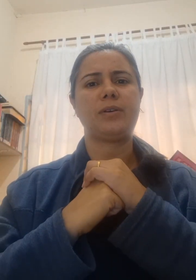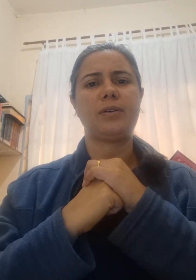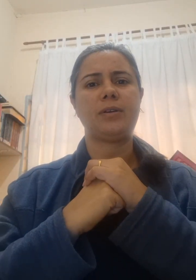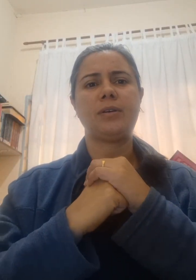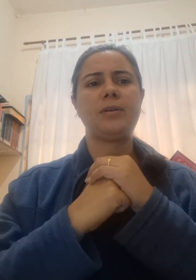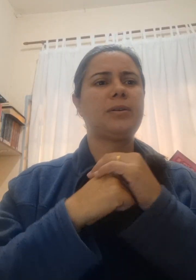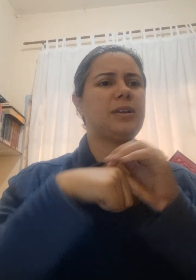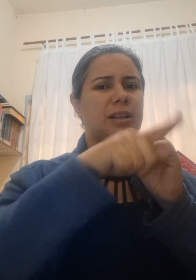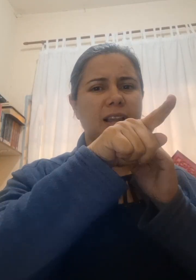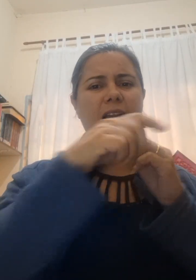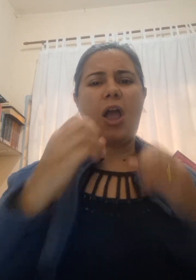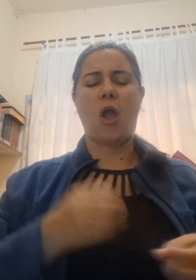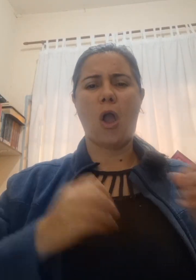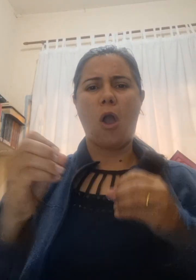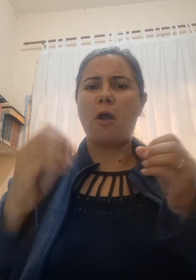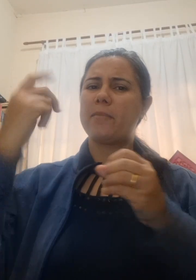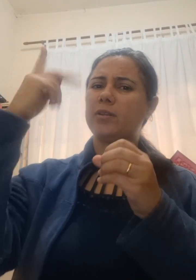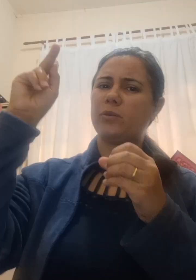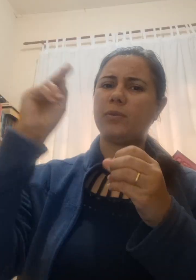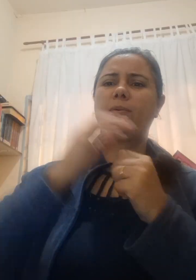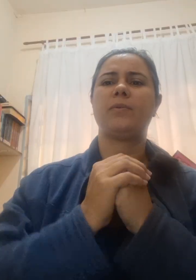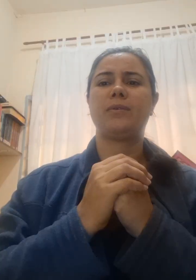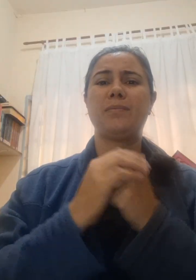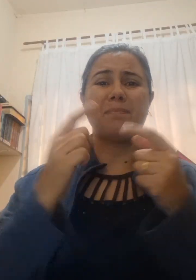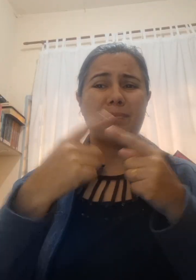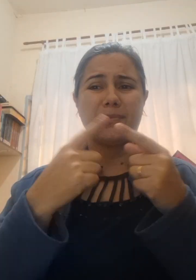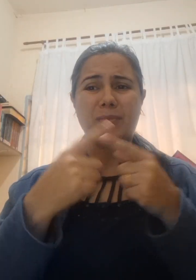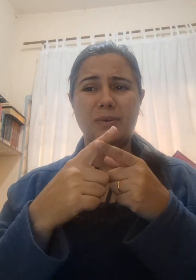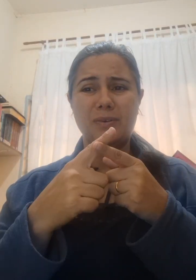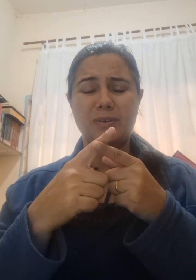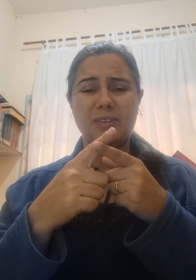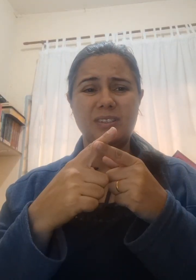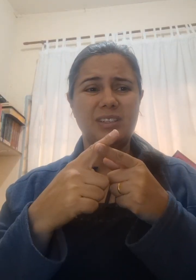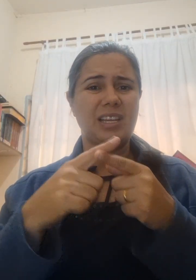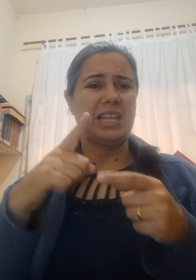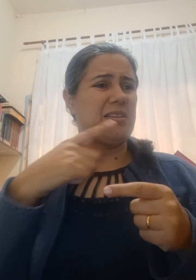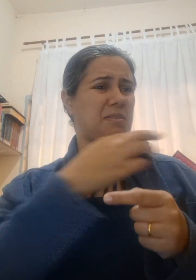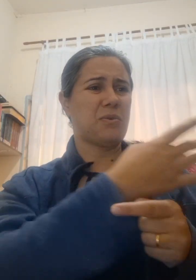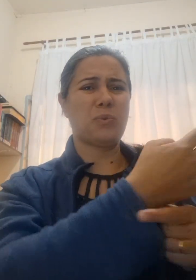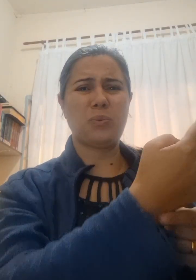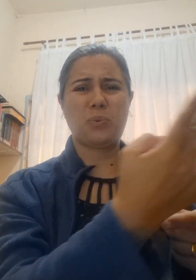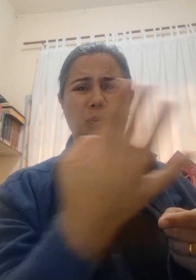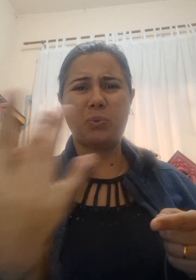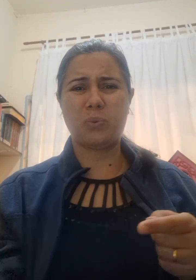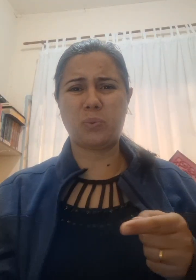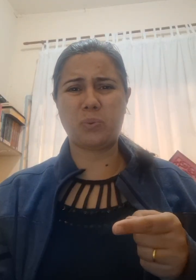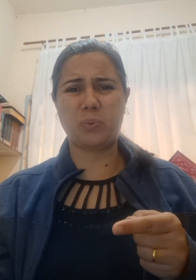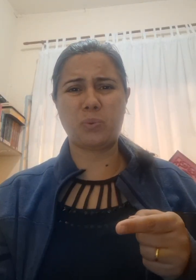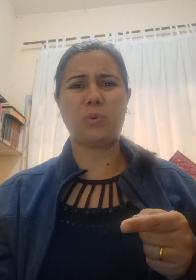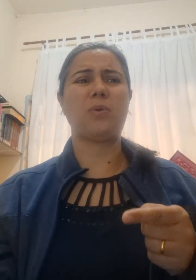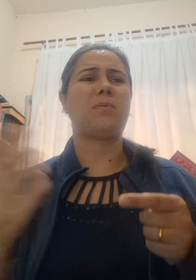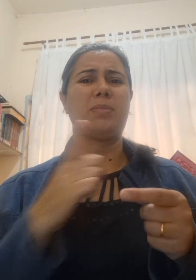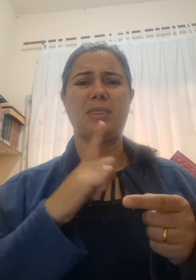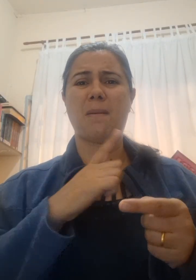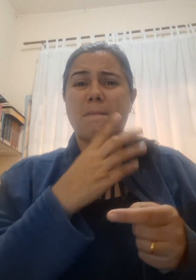trabalhadores na obra dele, para a obra dele. Por quê? Porque tem um monte